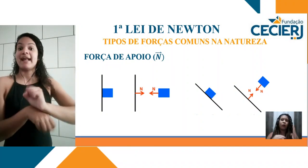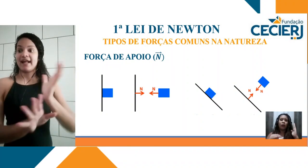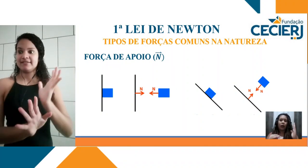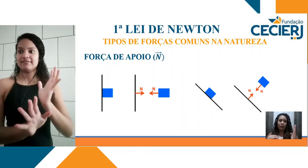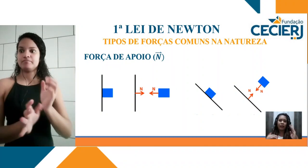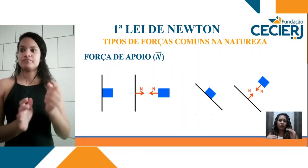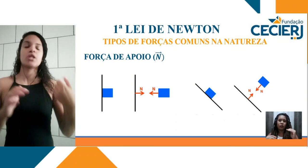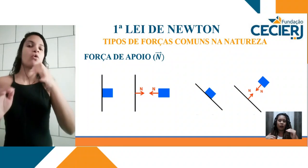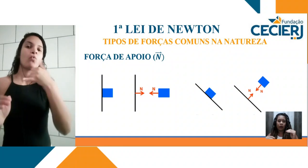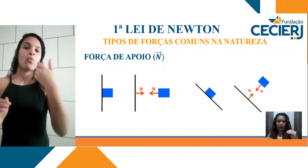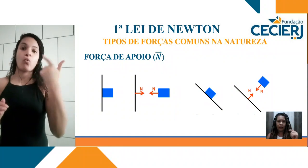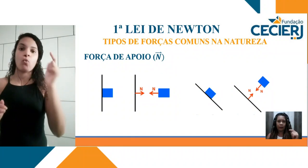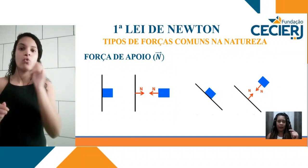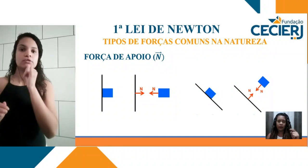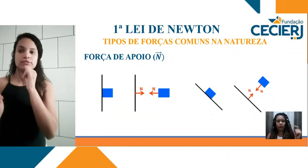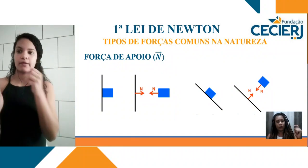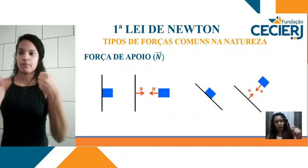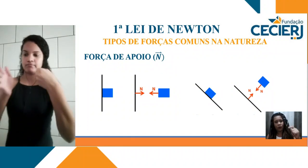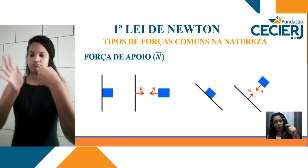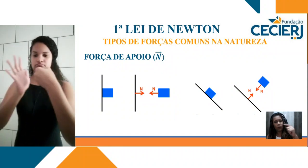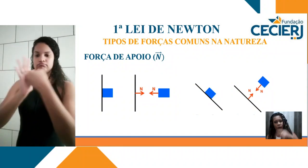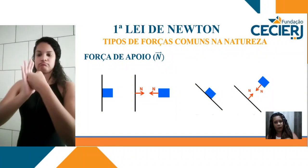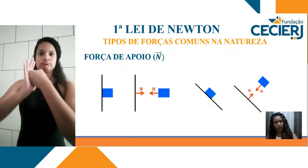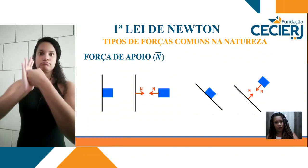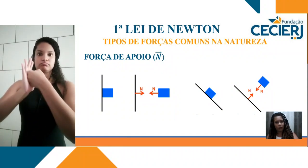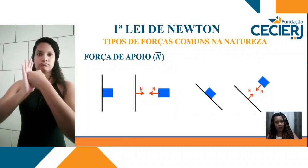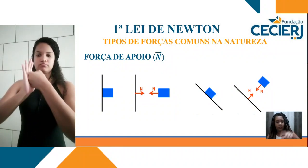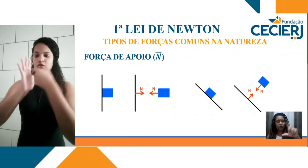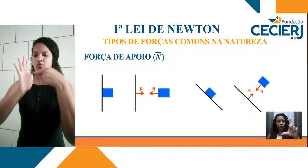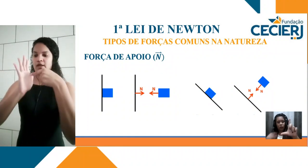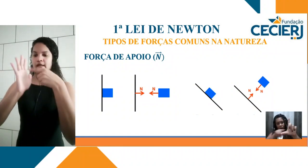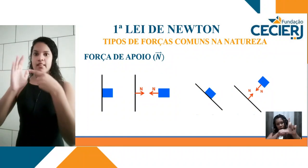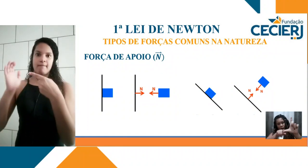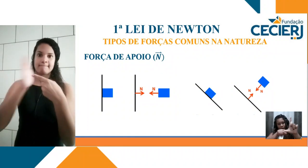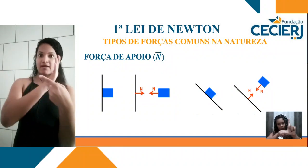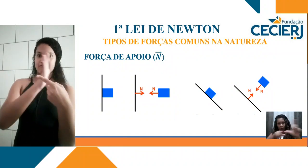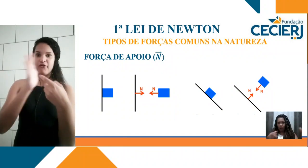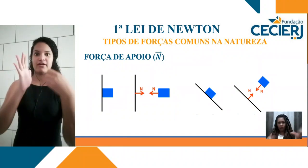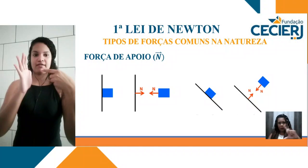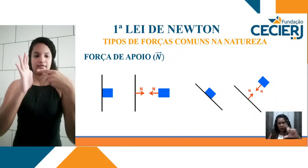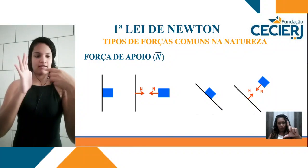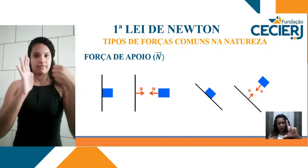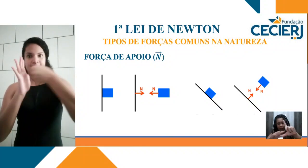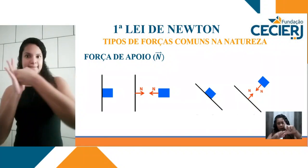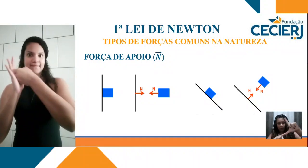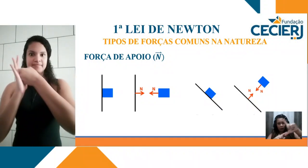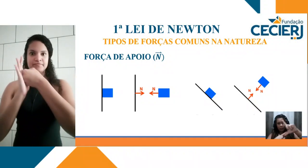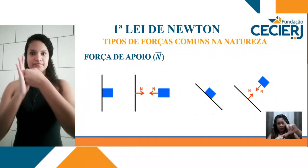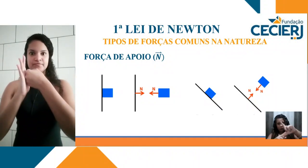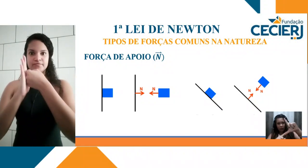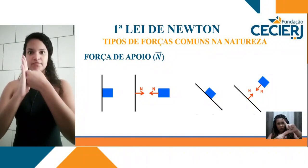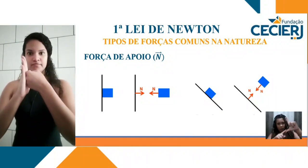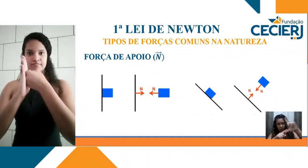dentro, a parede empurrando o bloquinho para fora. Então, a gente coloca o dedão, uma forma de encontrar é colocar